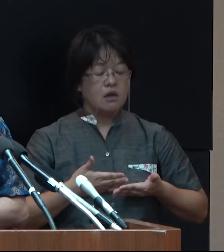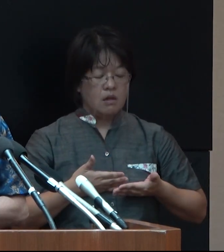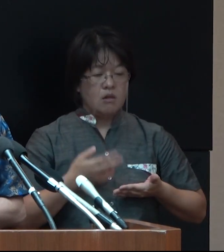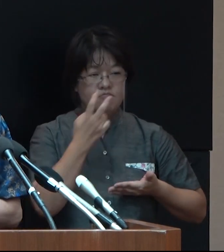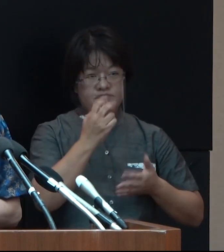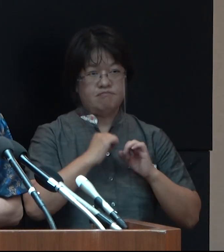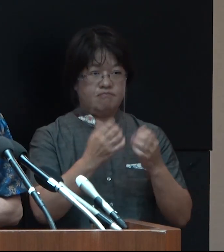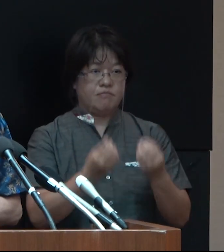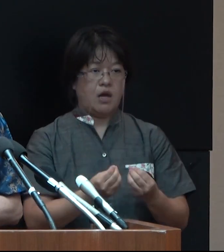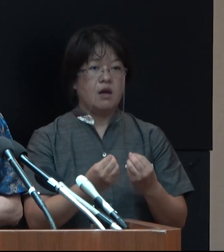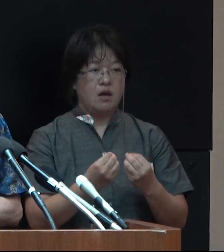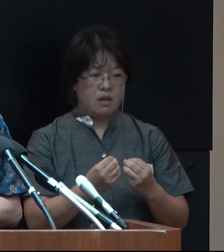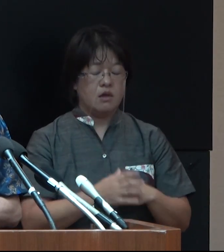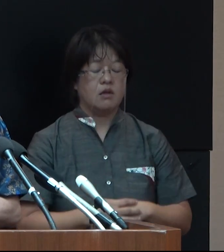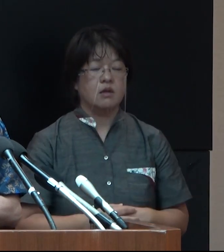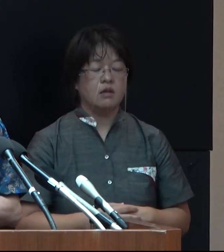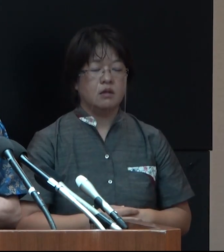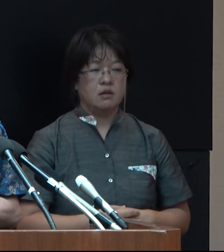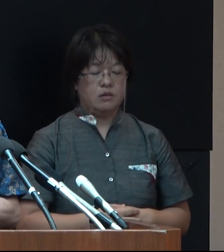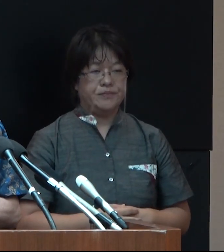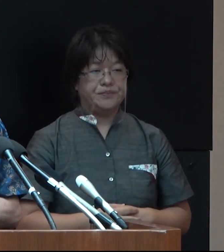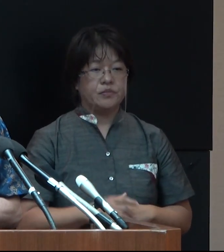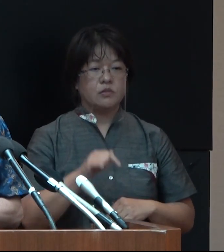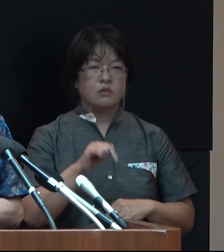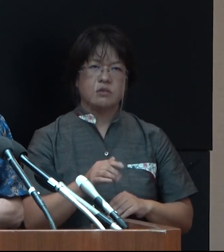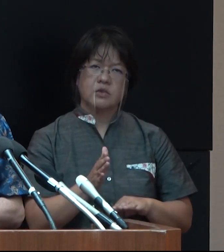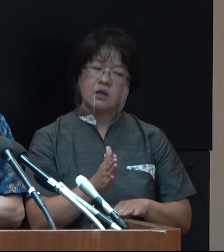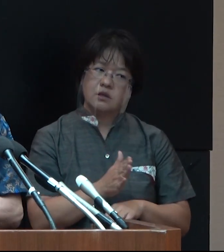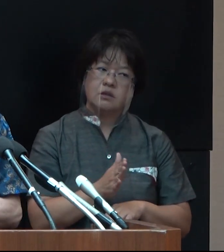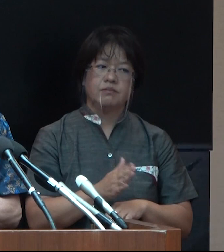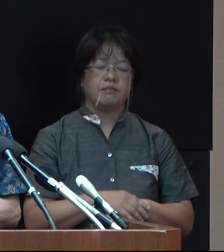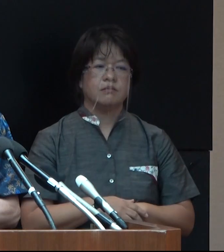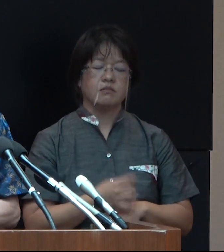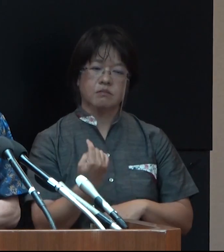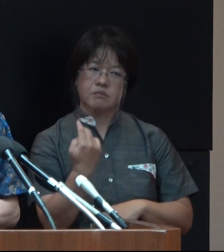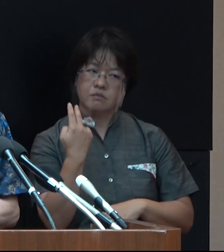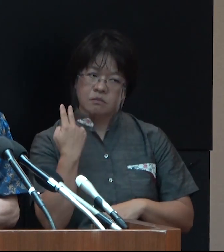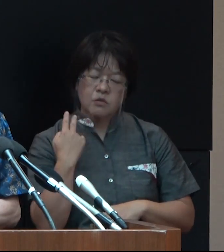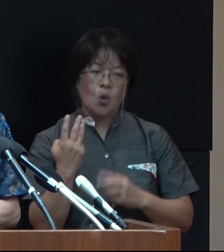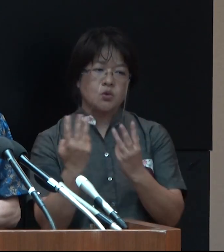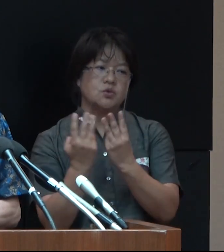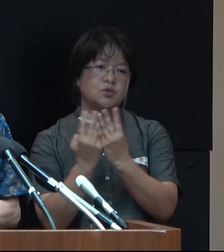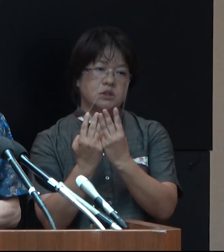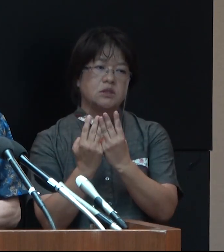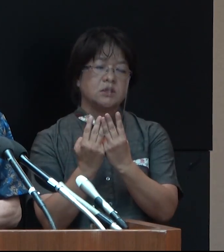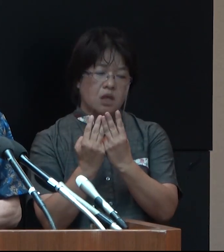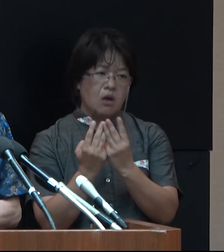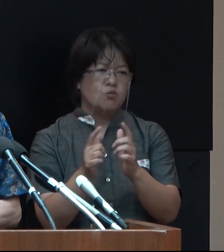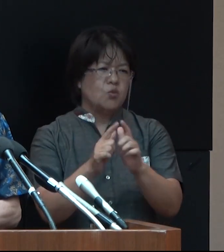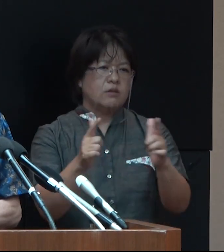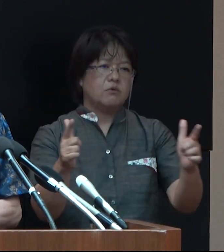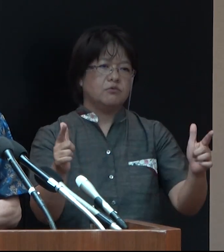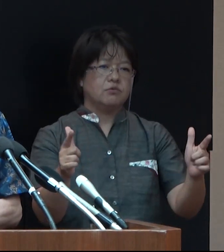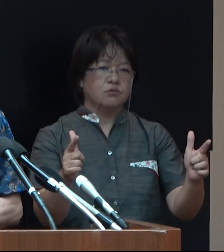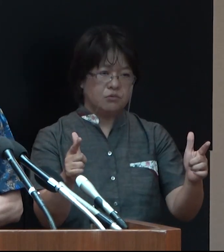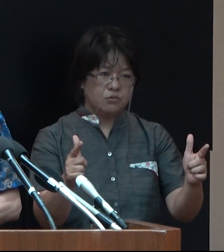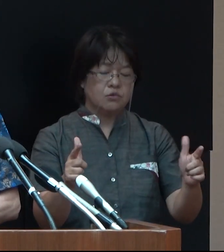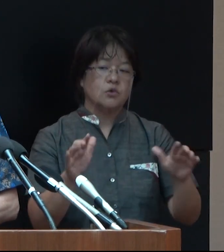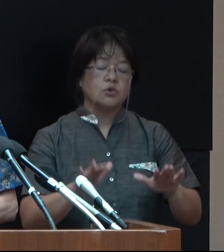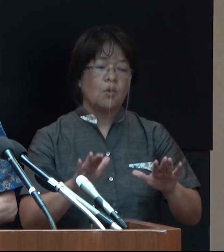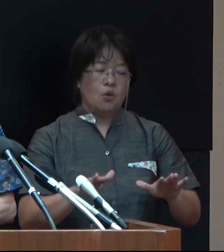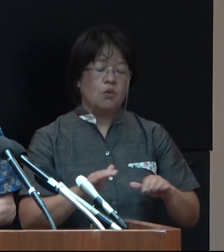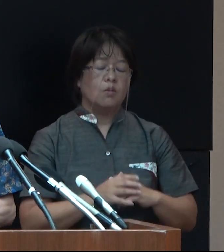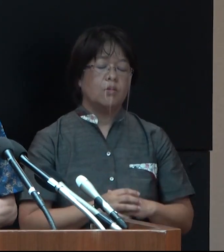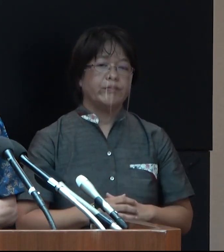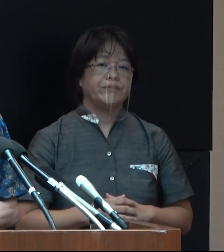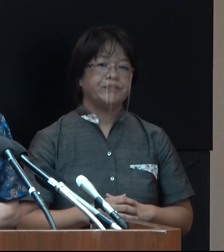っておりましたが、この数日間2桁の数字が出ており、今